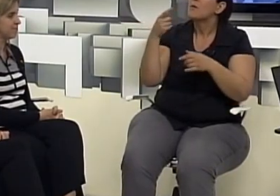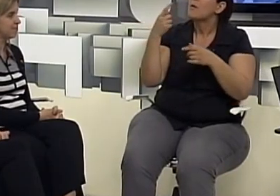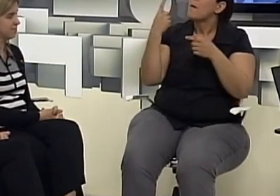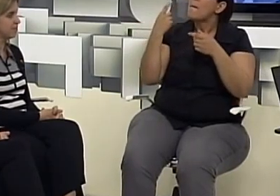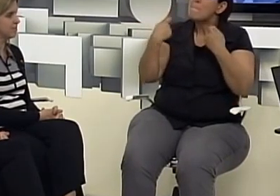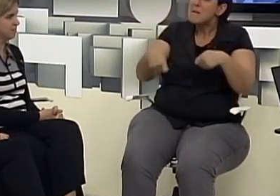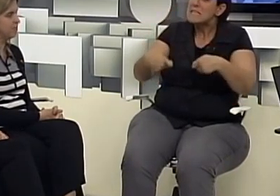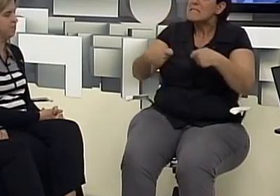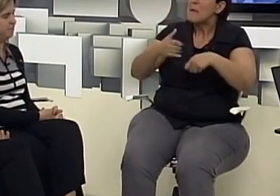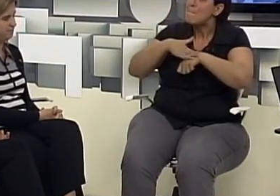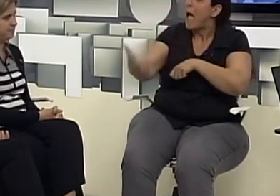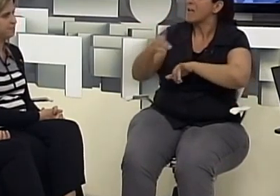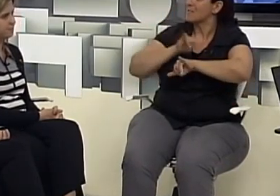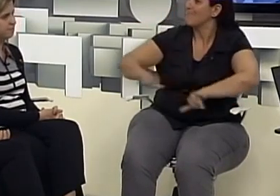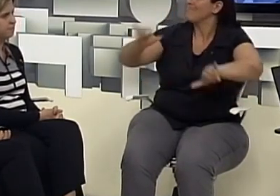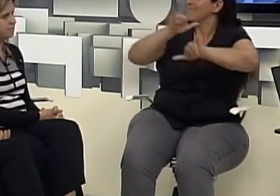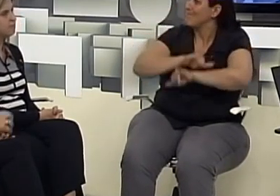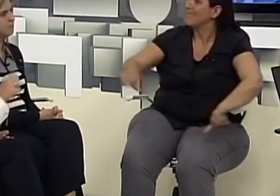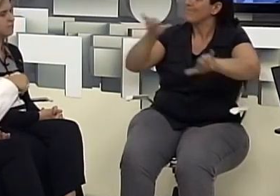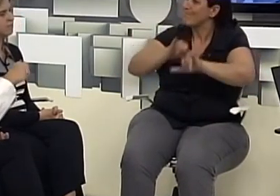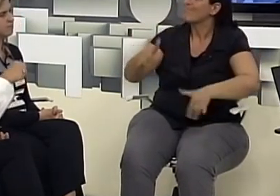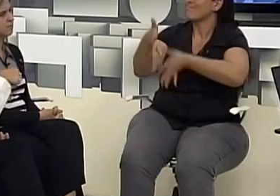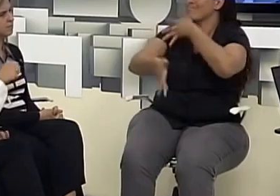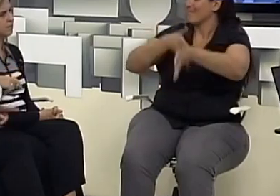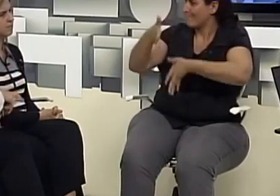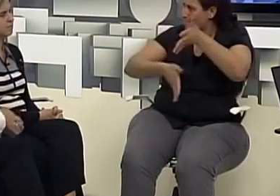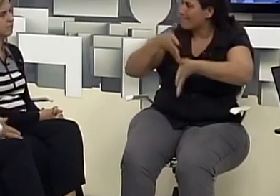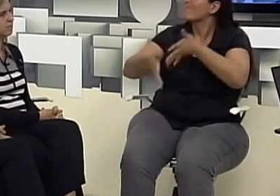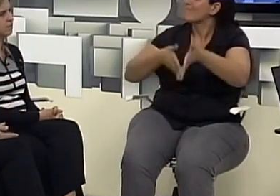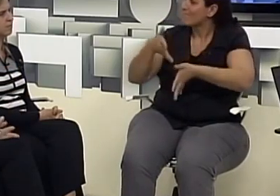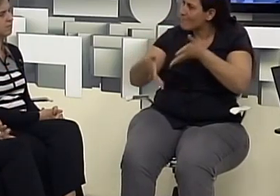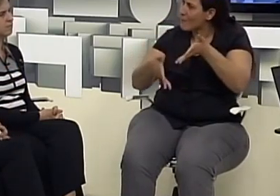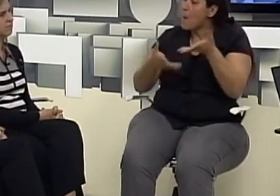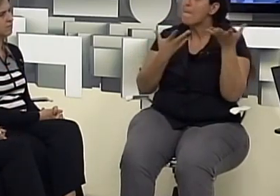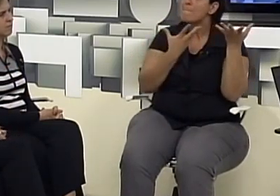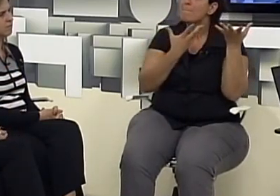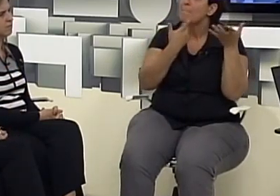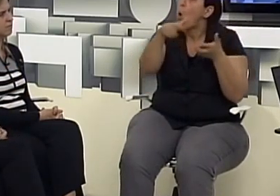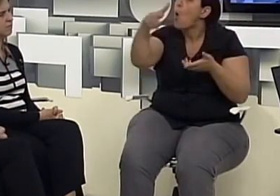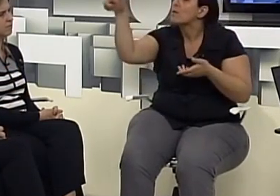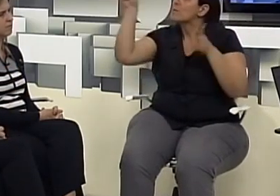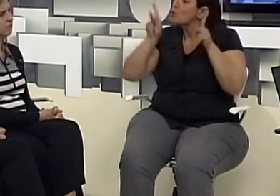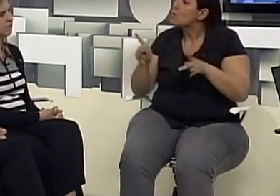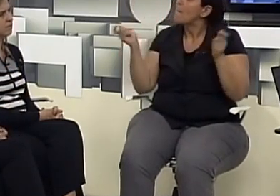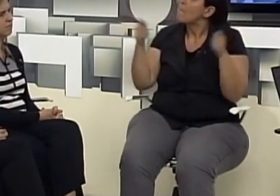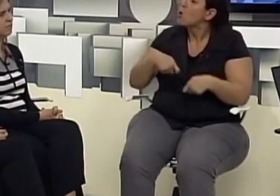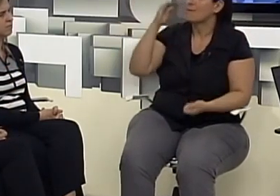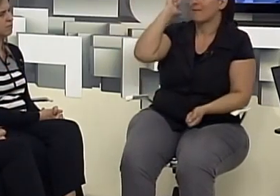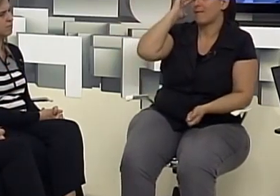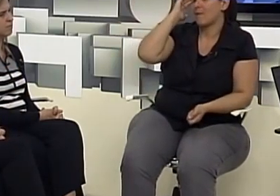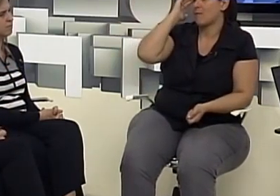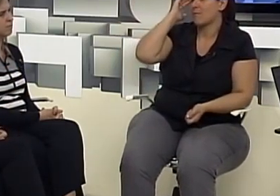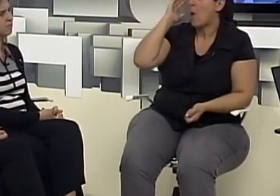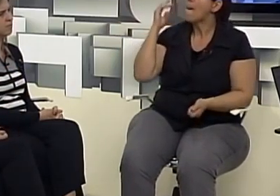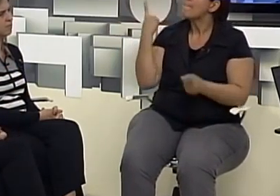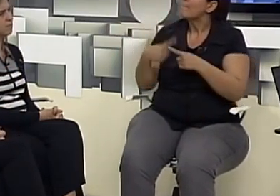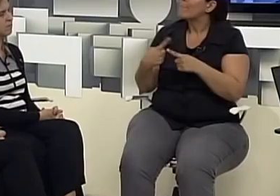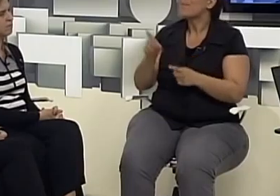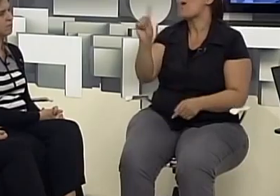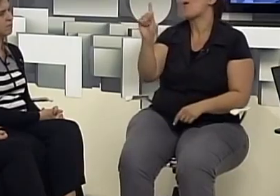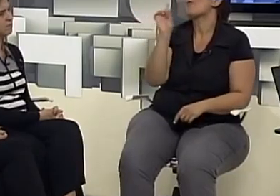mais disseminado em todos essa língua de sinais, para que outras pessoas também possam entender e outras pessoas que estão não